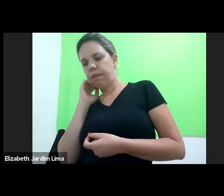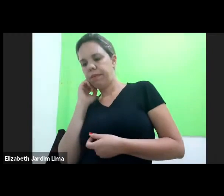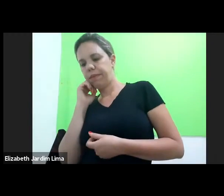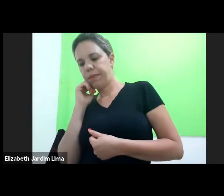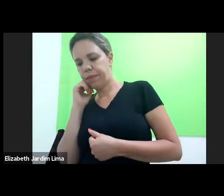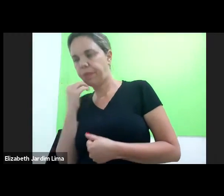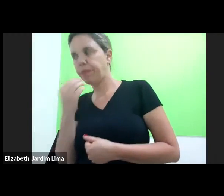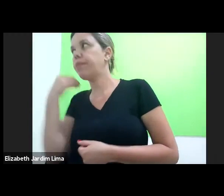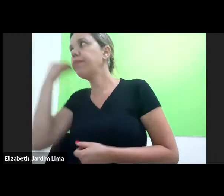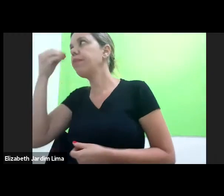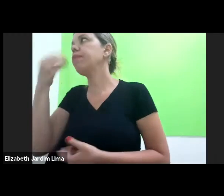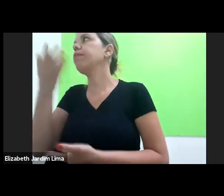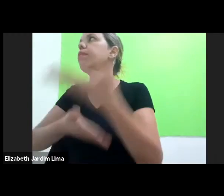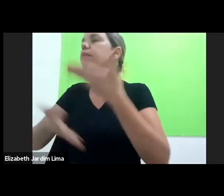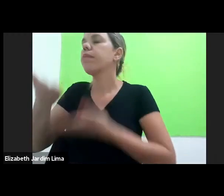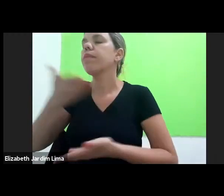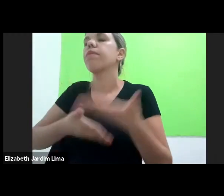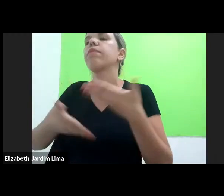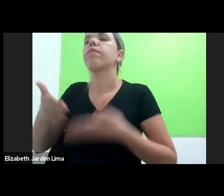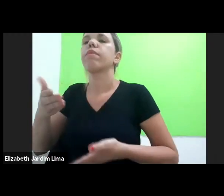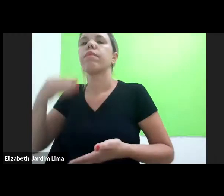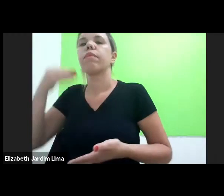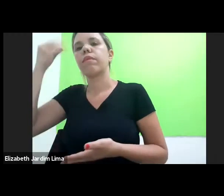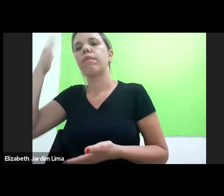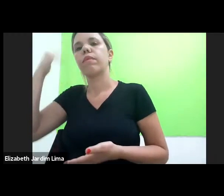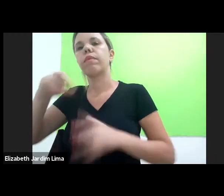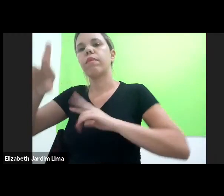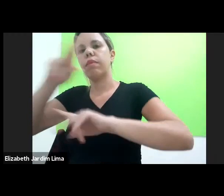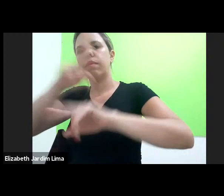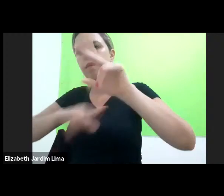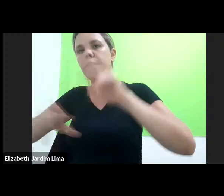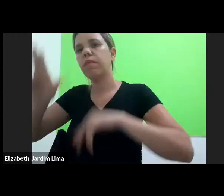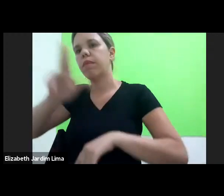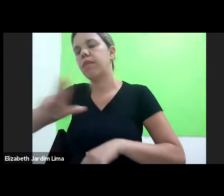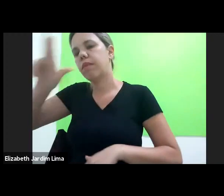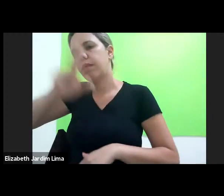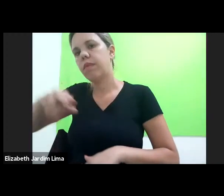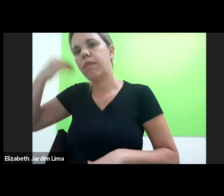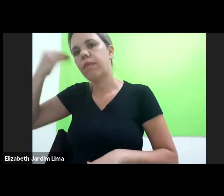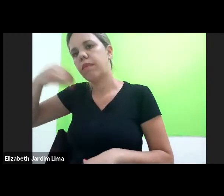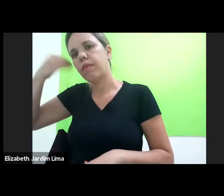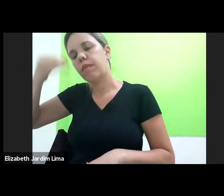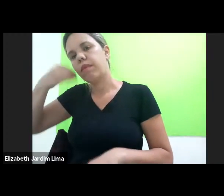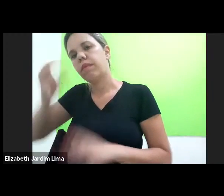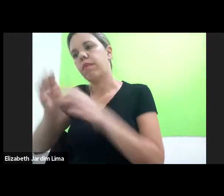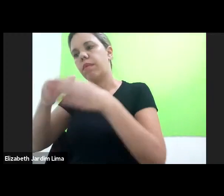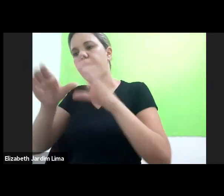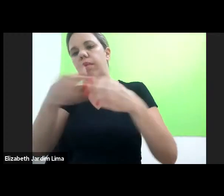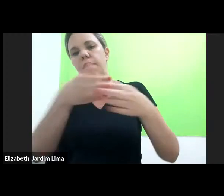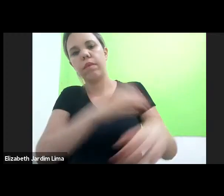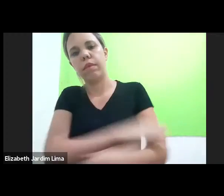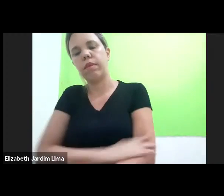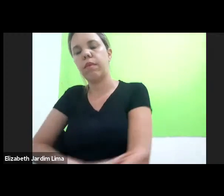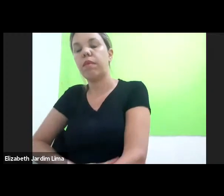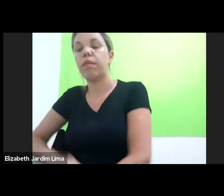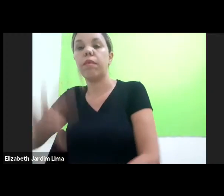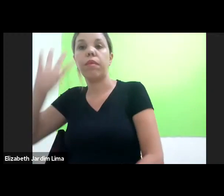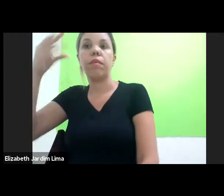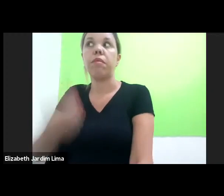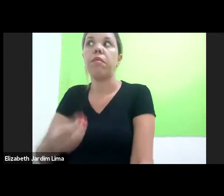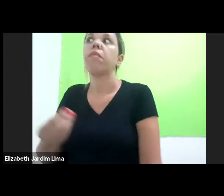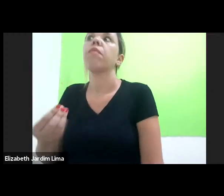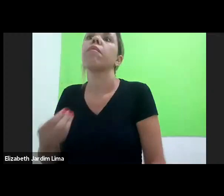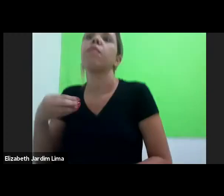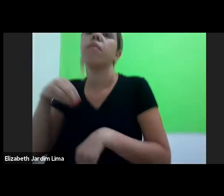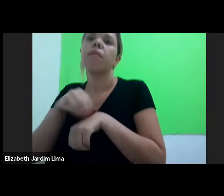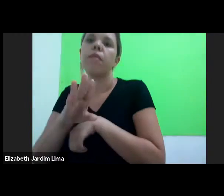de troca de experiência entre os saberes da universidade e os saberes da comunidade, que a gente vai entender e trazer